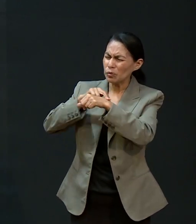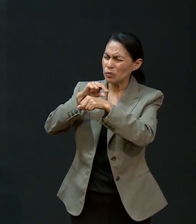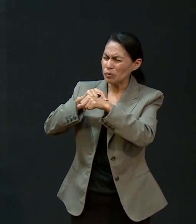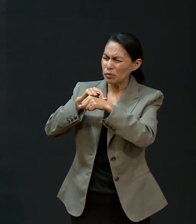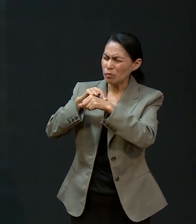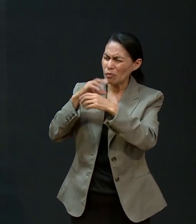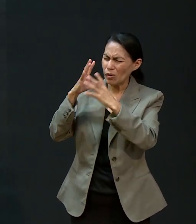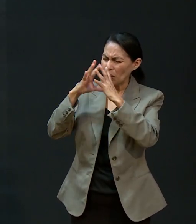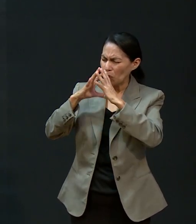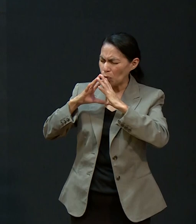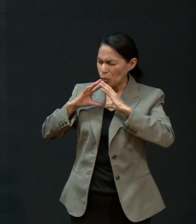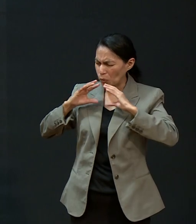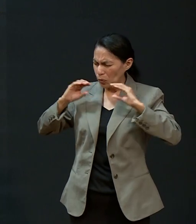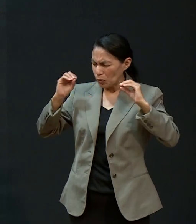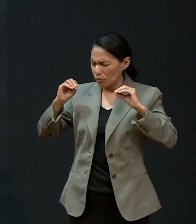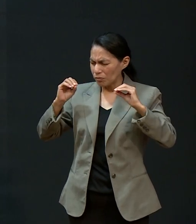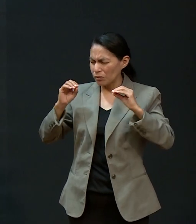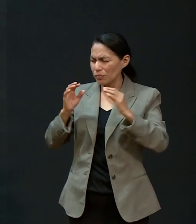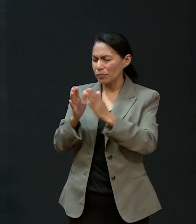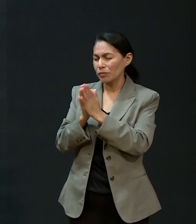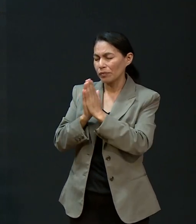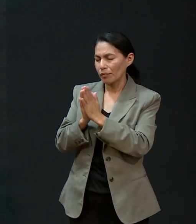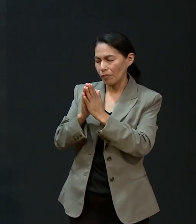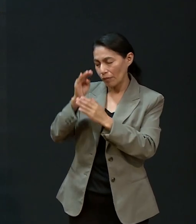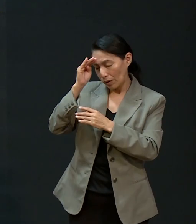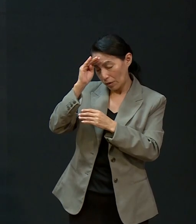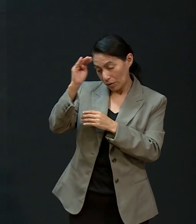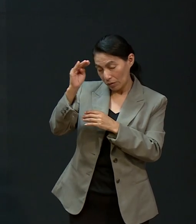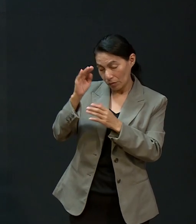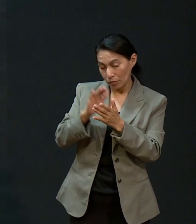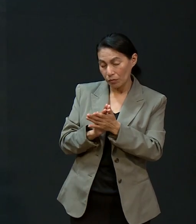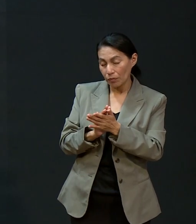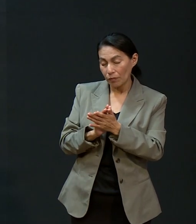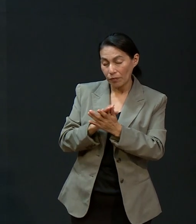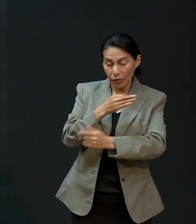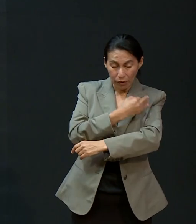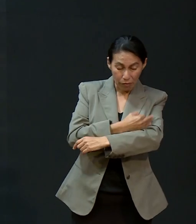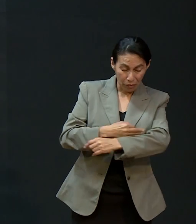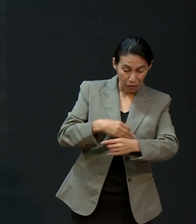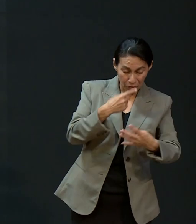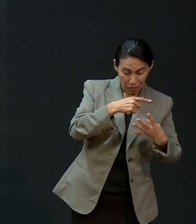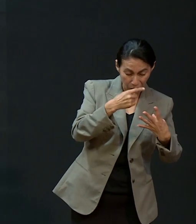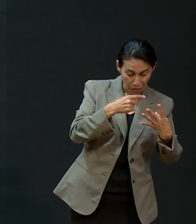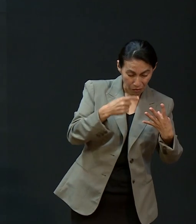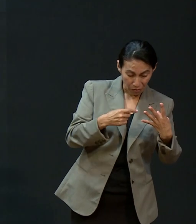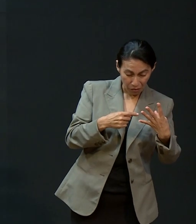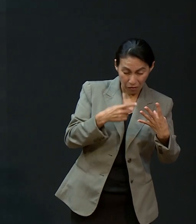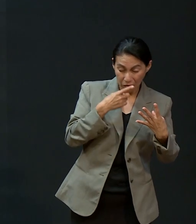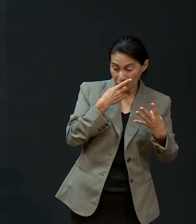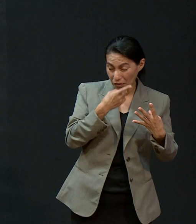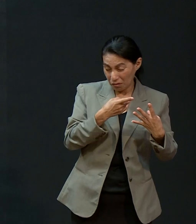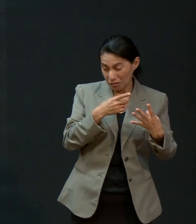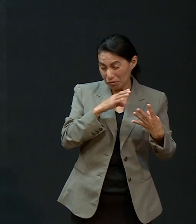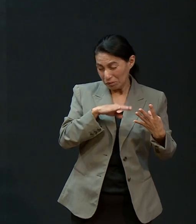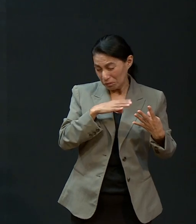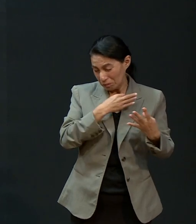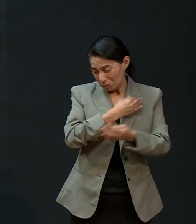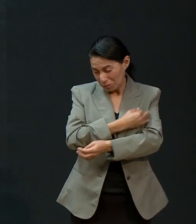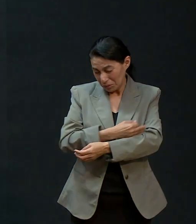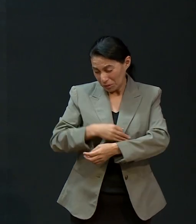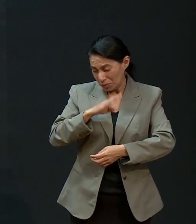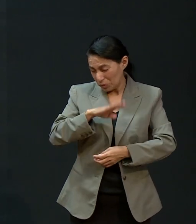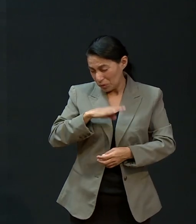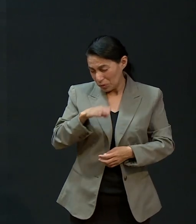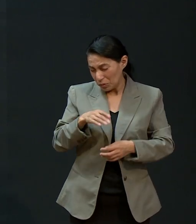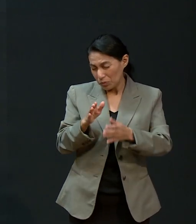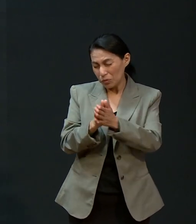necesitamos ir al mejor doctor que eres tú. Amén. Y Señor, te pido que bendigas a estas familias que